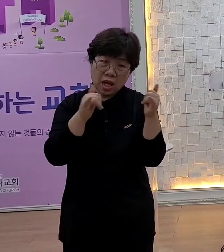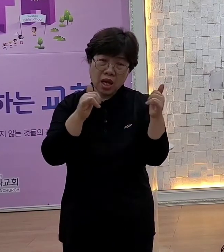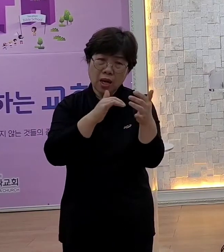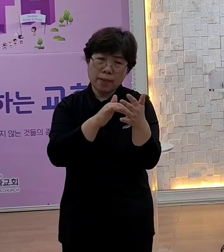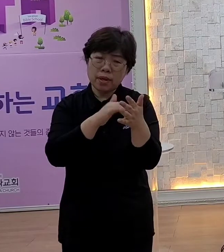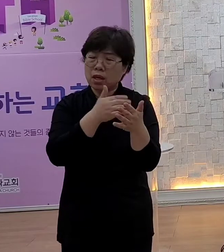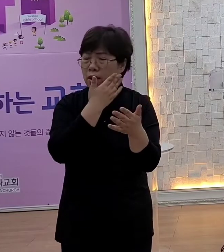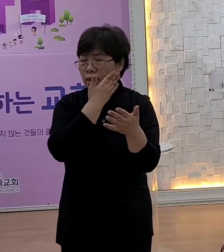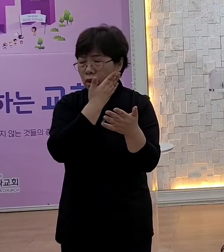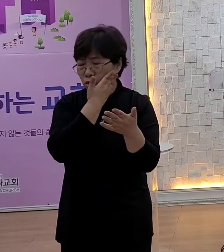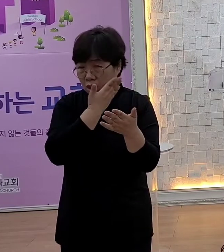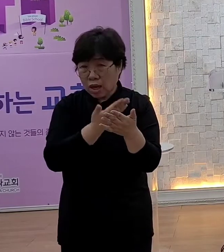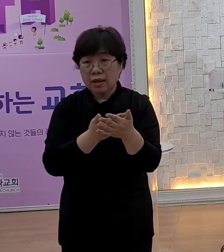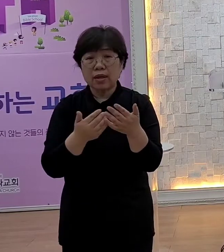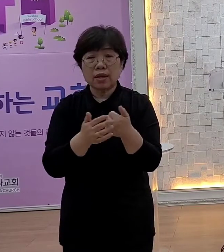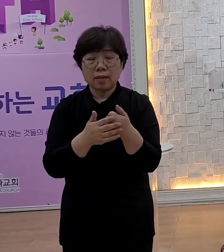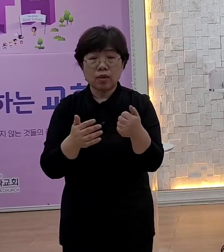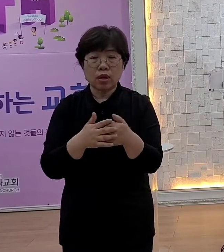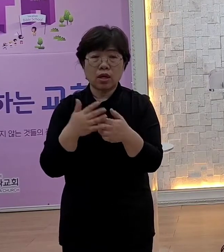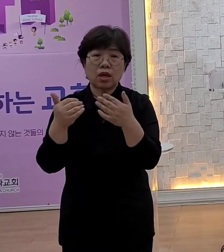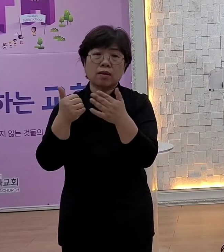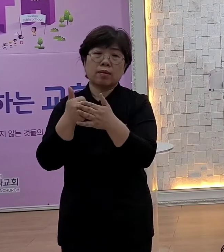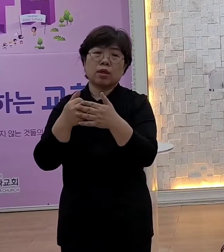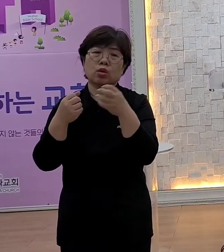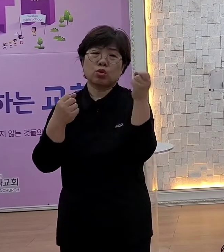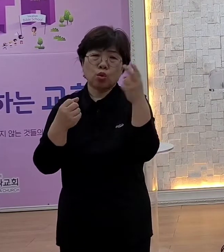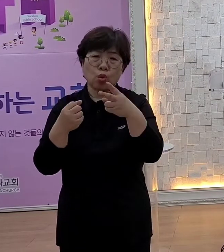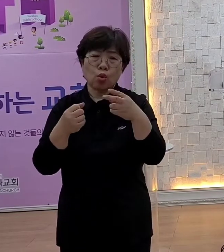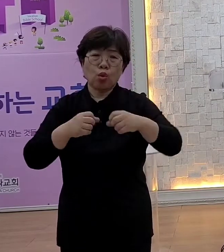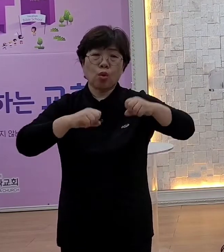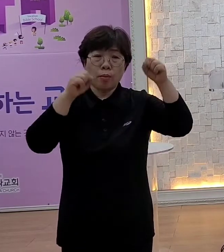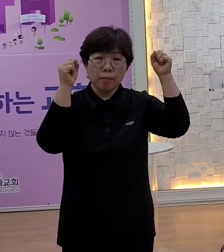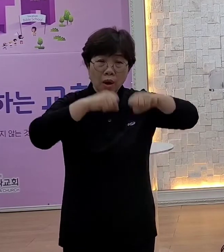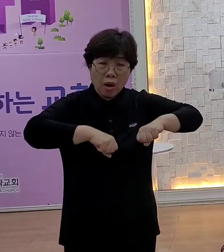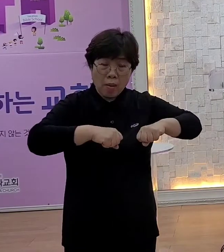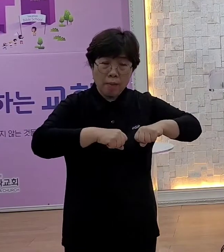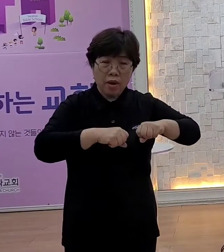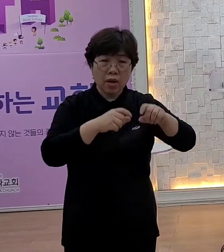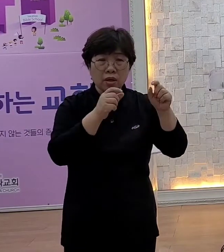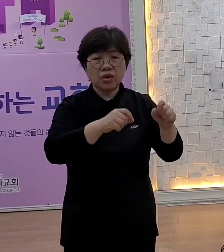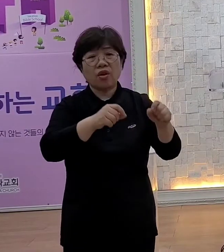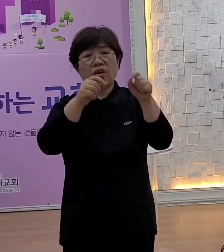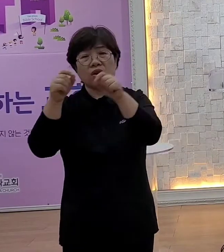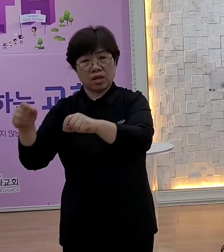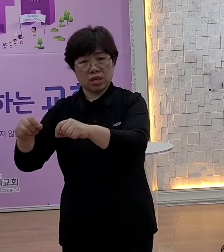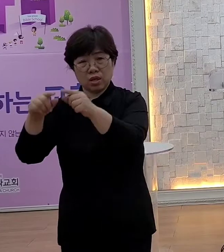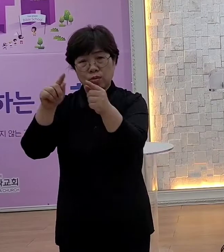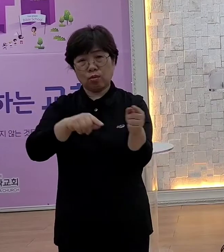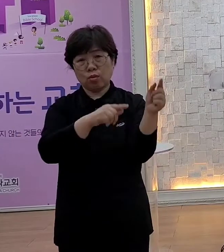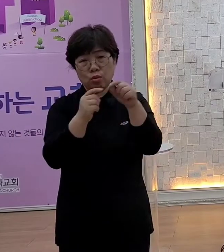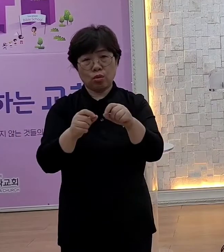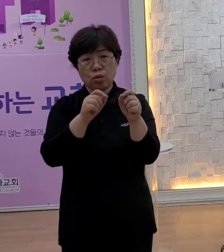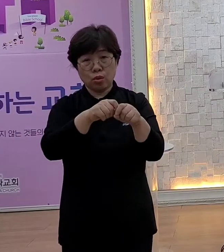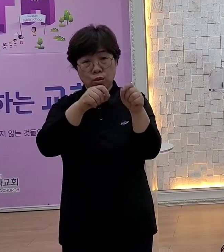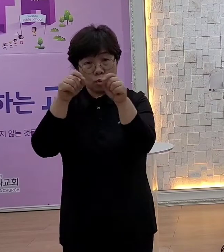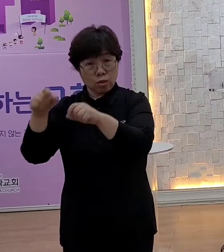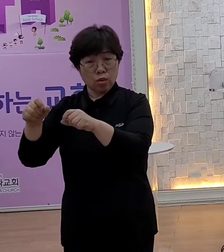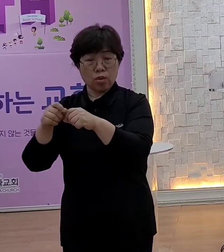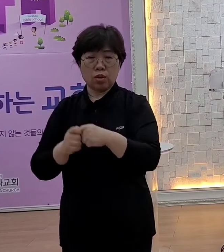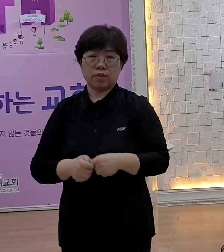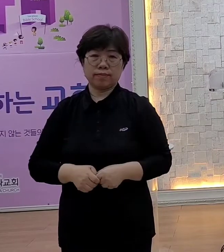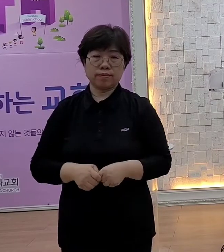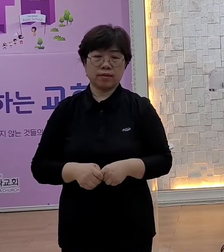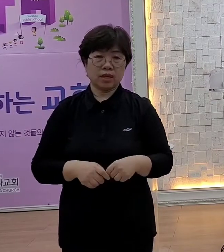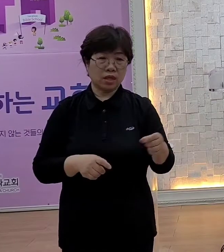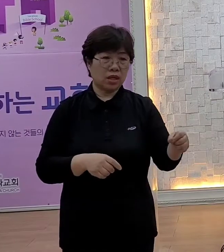삼았어요. 하나님은 또 그 멸망당하는 것을 연기해 주셨다 이 말. 이들이 지금 구원받은